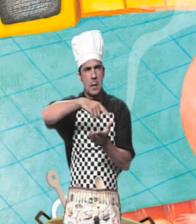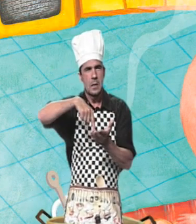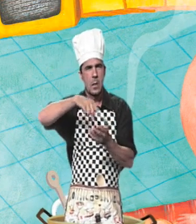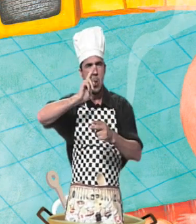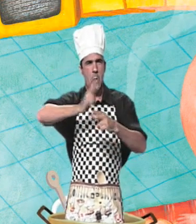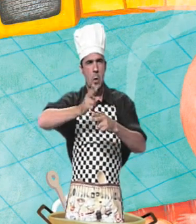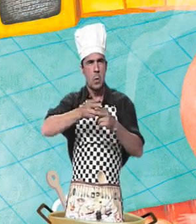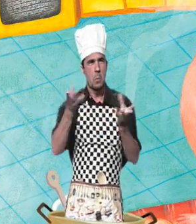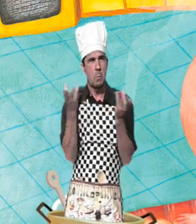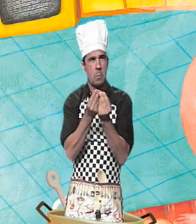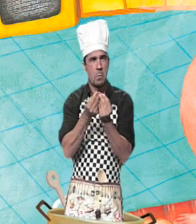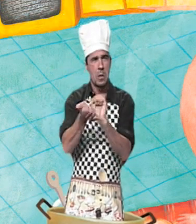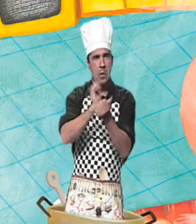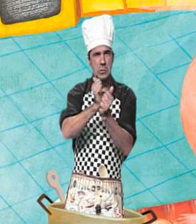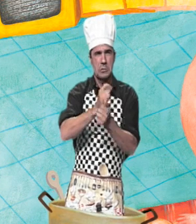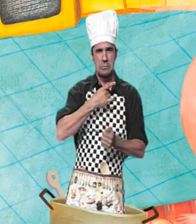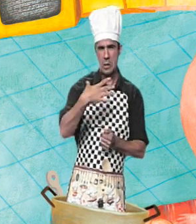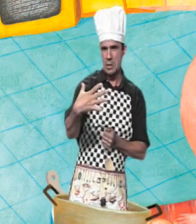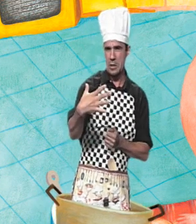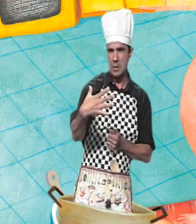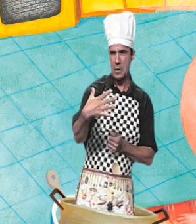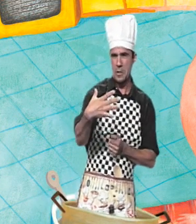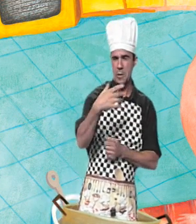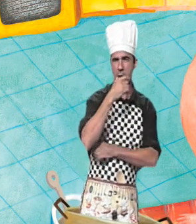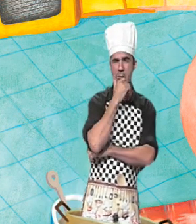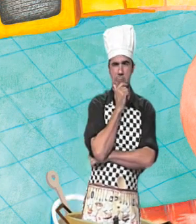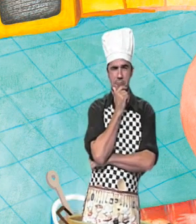les ensaïmades endurides amb formatge blanc.